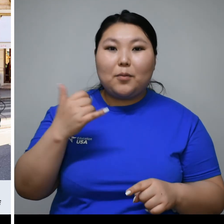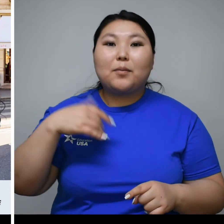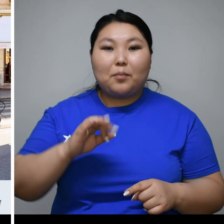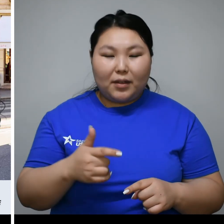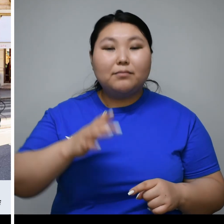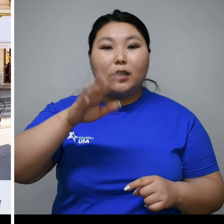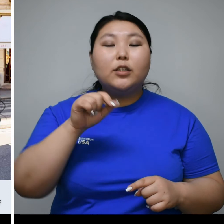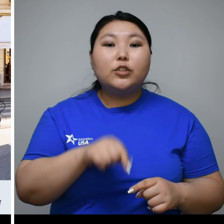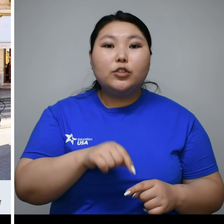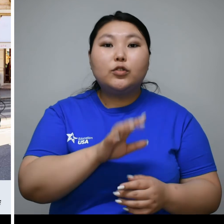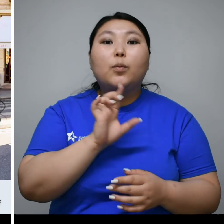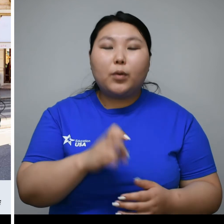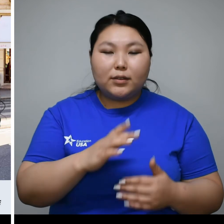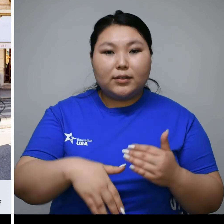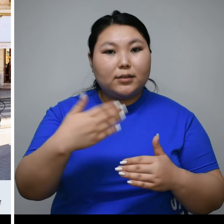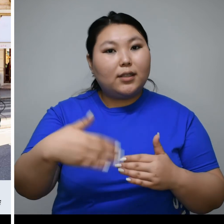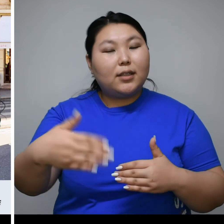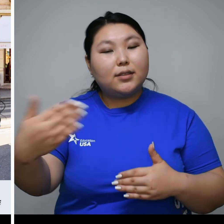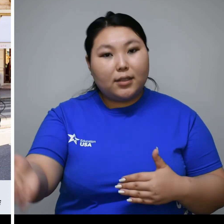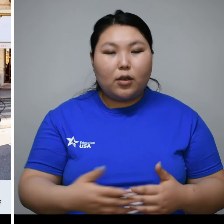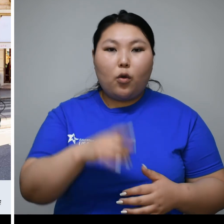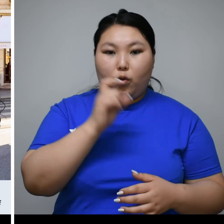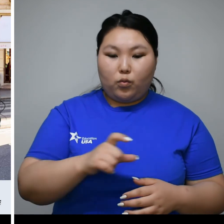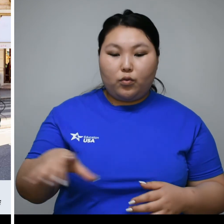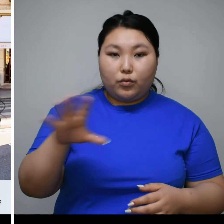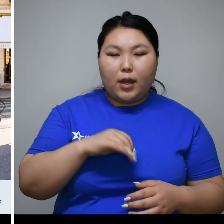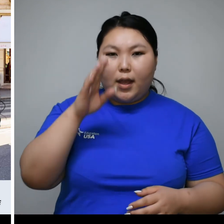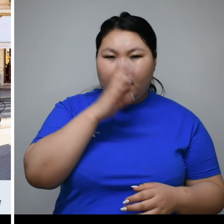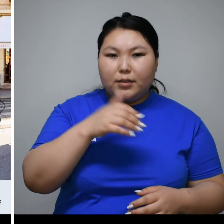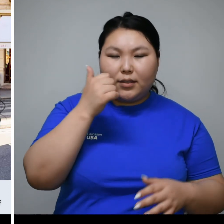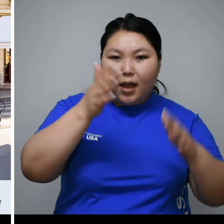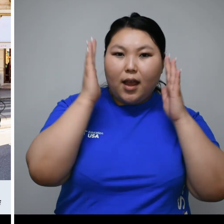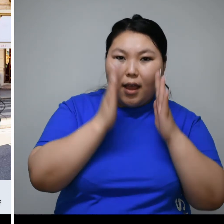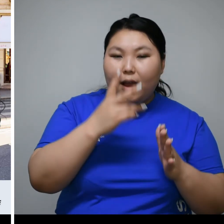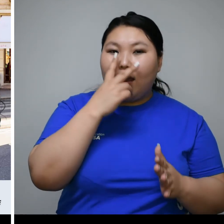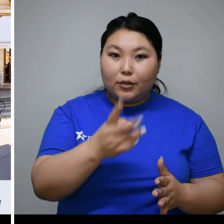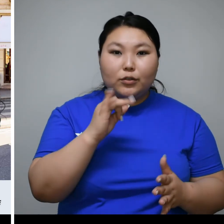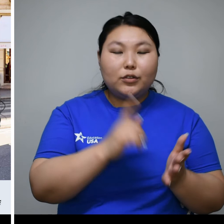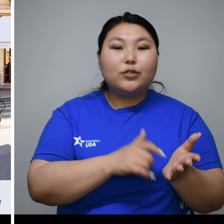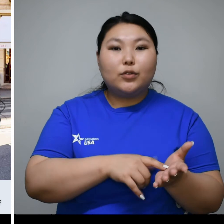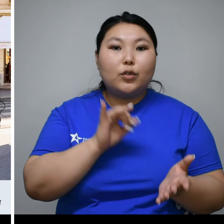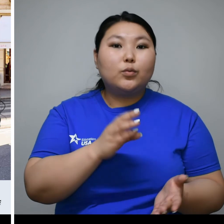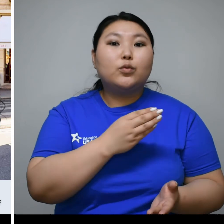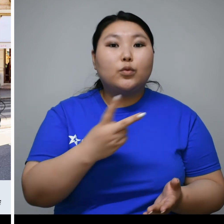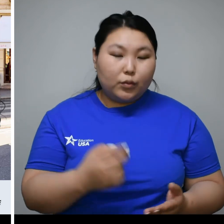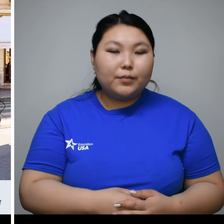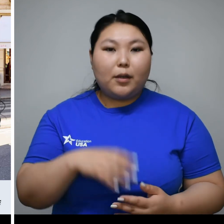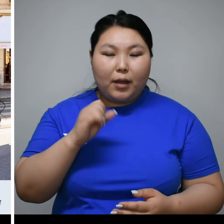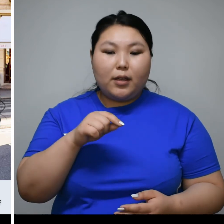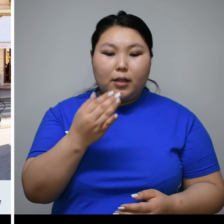асуугаад дий. Тэгэхээр энэ бол ер нь цааш цааштай хүмүүсийн ер нь маш сайн анхаарах хэрэгтэй зүйл шүү.